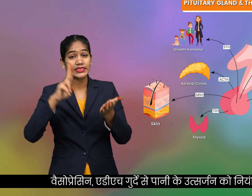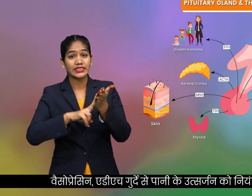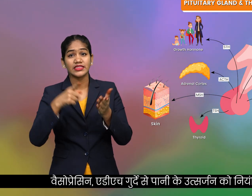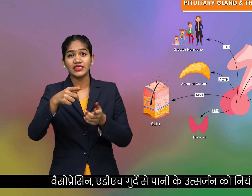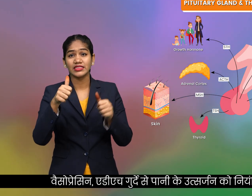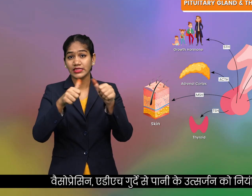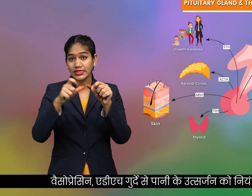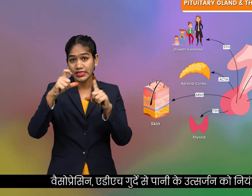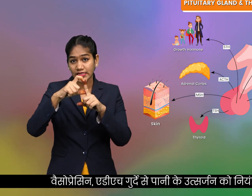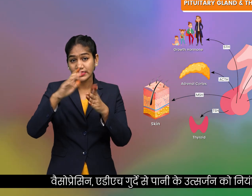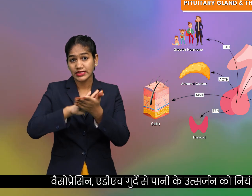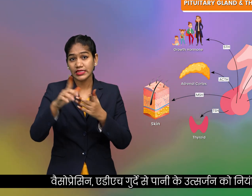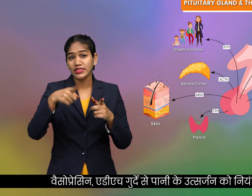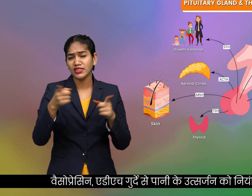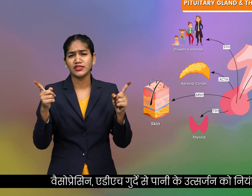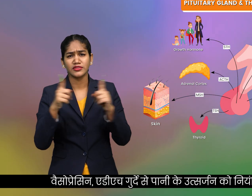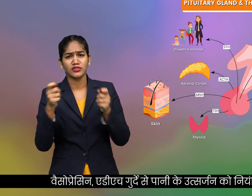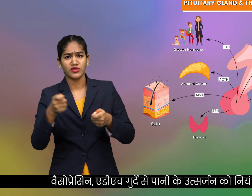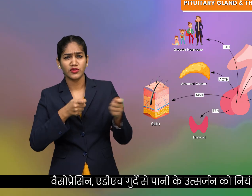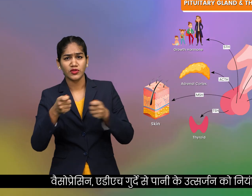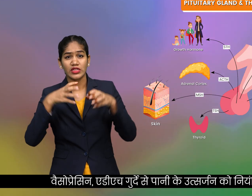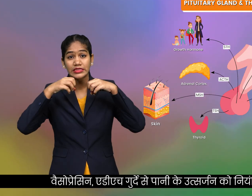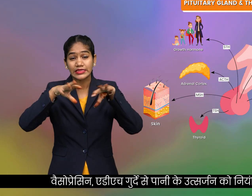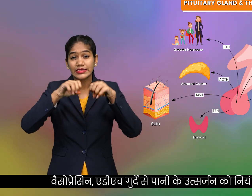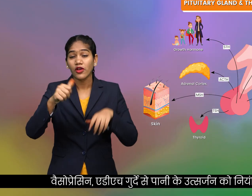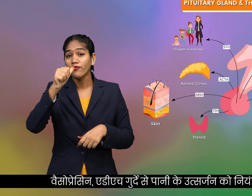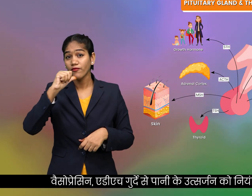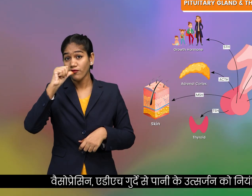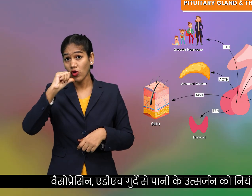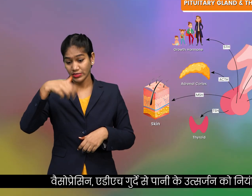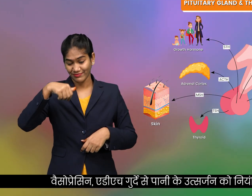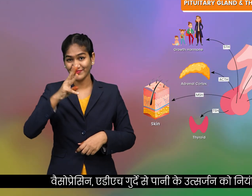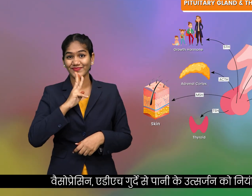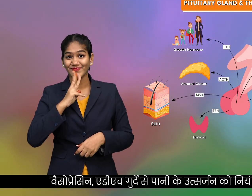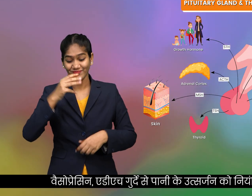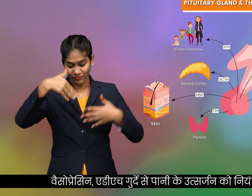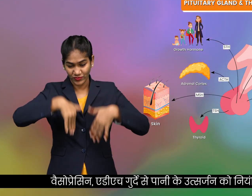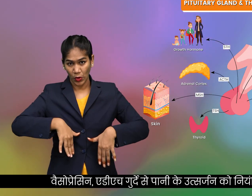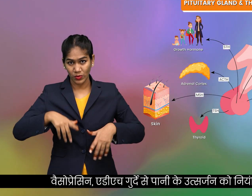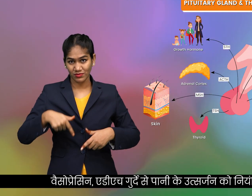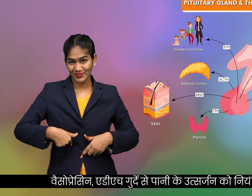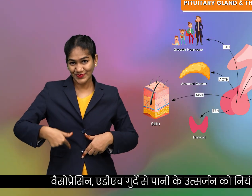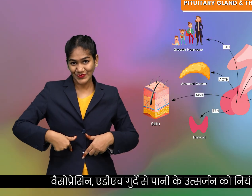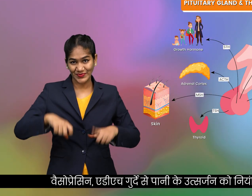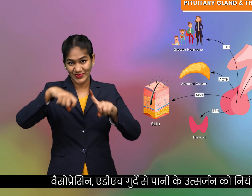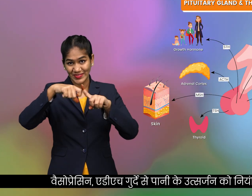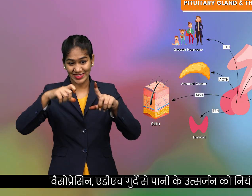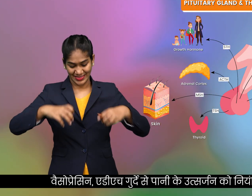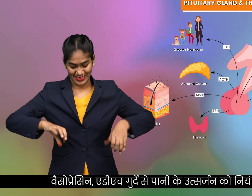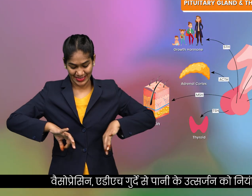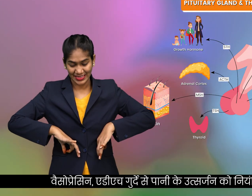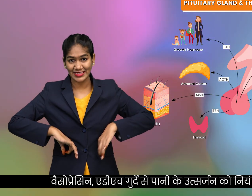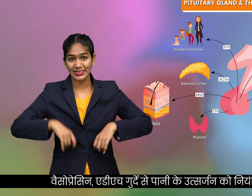एडीएच गुर्दे से पानी के उत्सर्जन को नियंत्रित करता है।